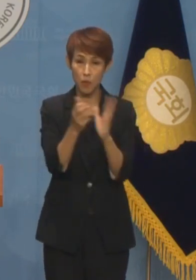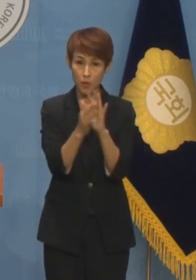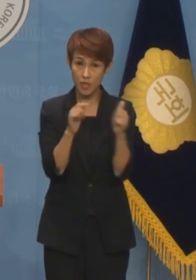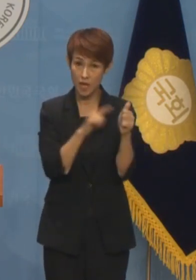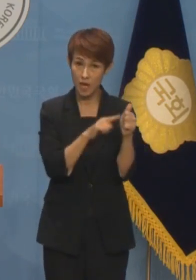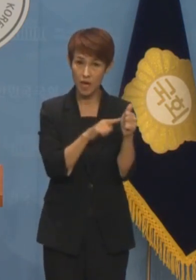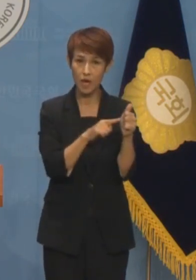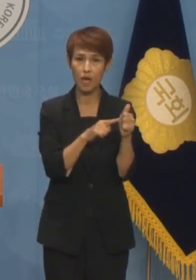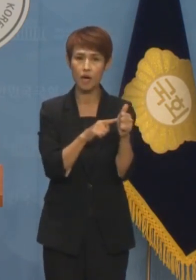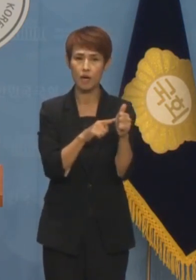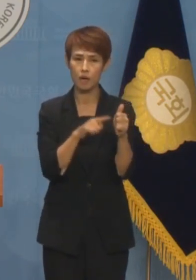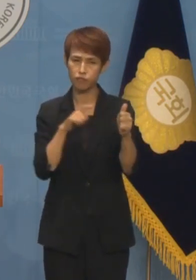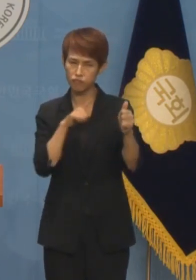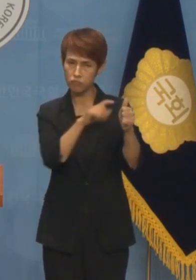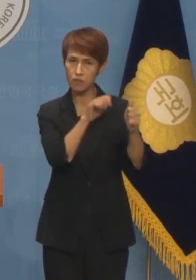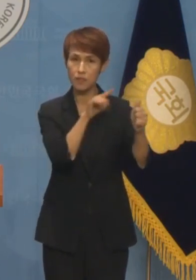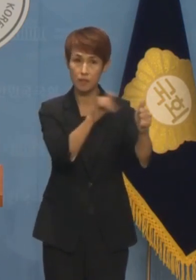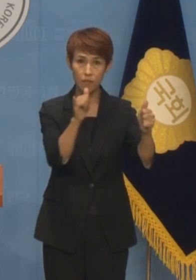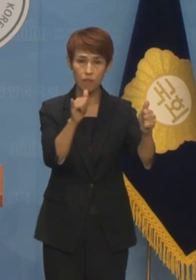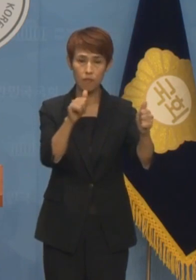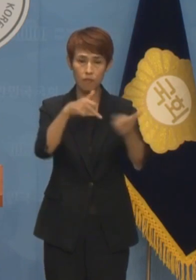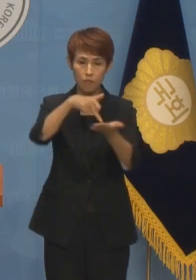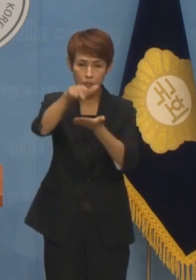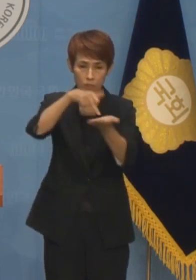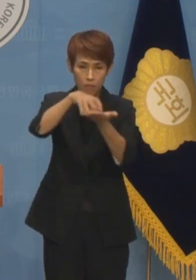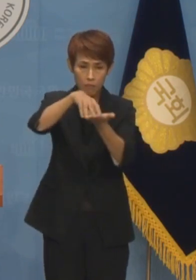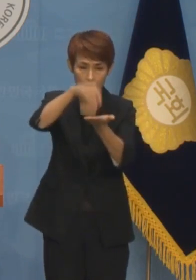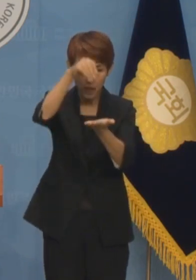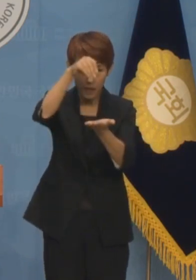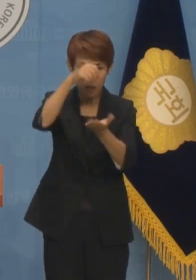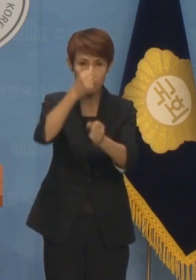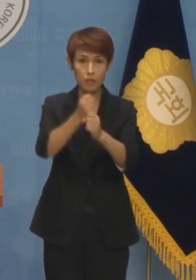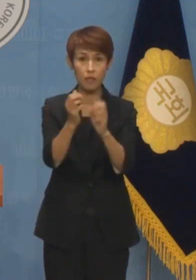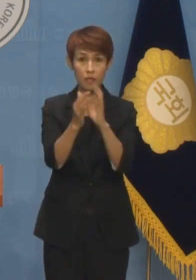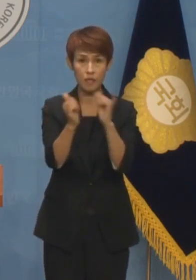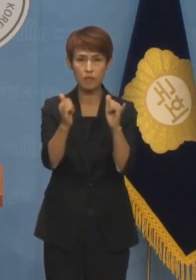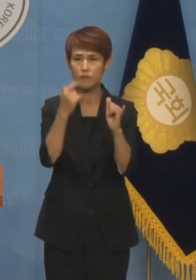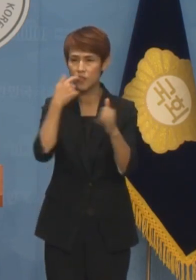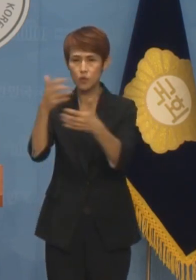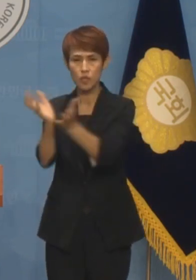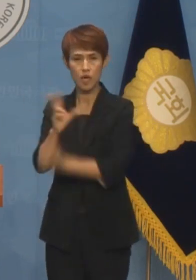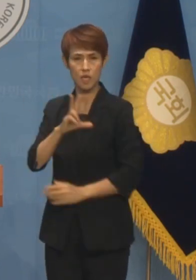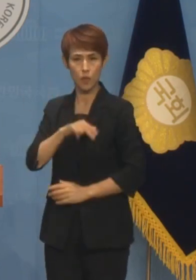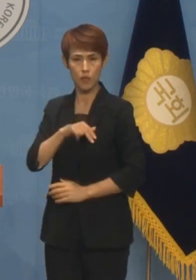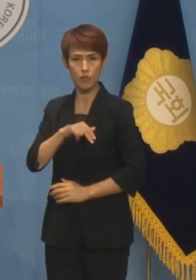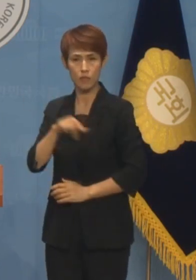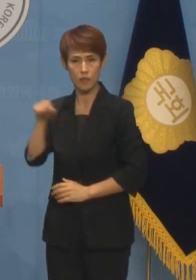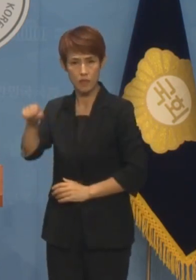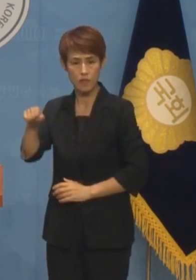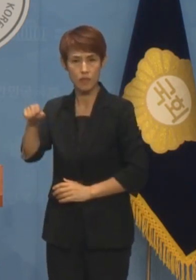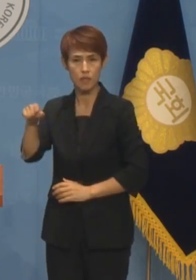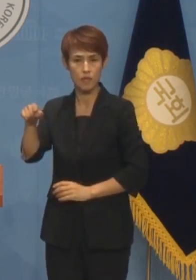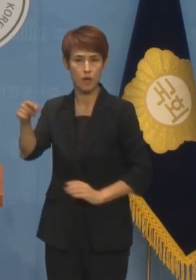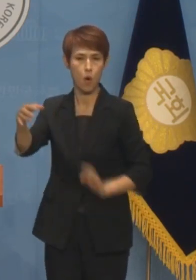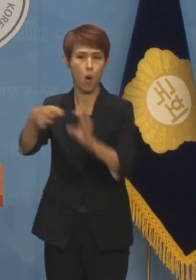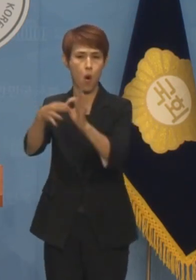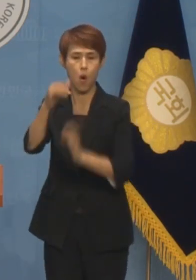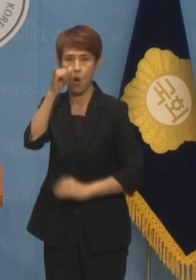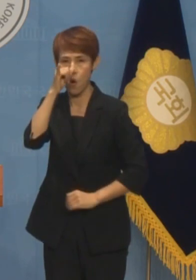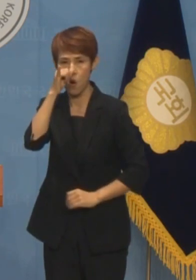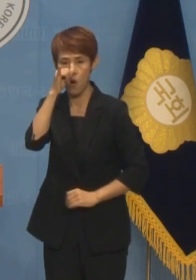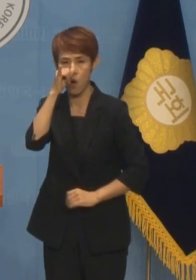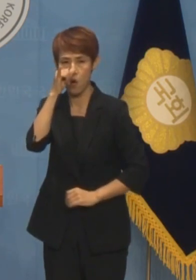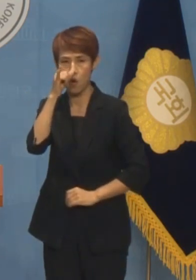의의 당사자라면 단방 가 민주당 의원들이 지리에 관여하고이를 다시